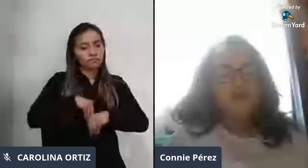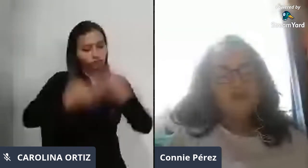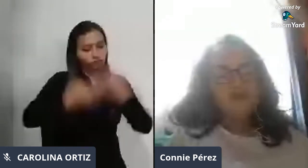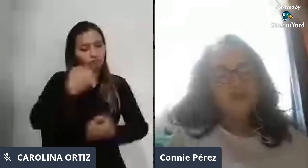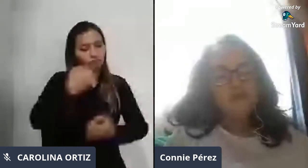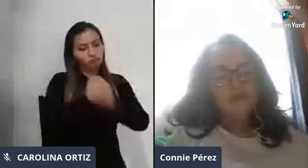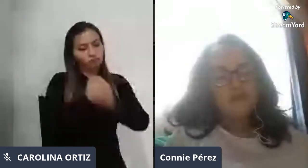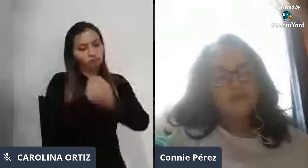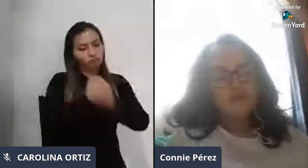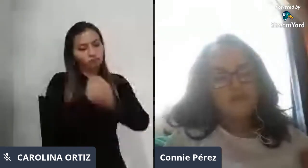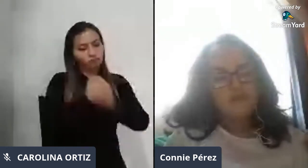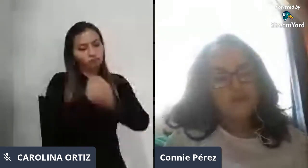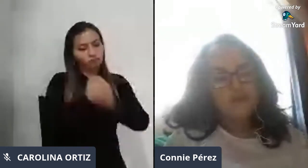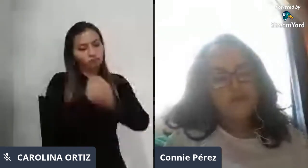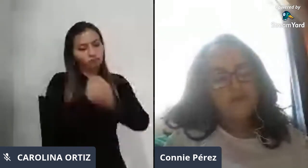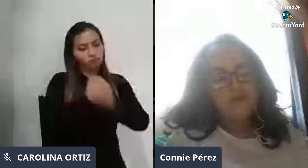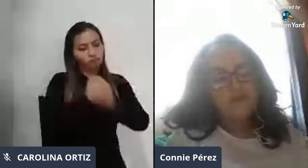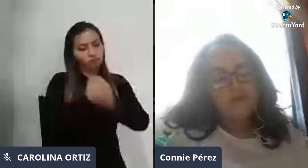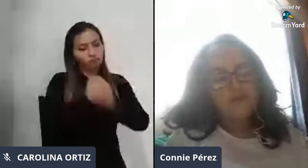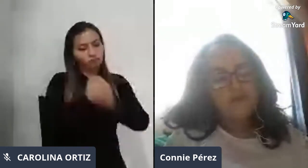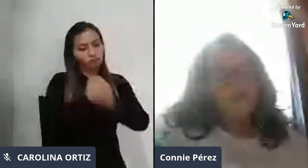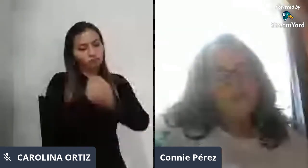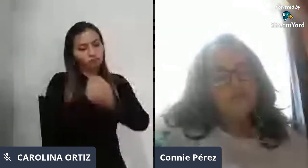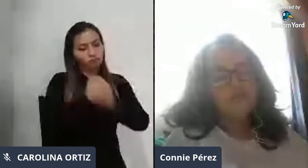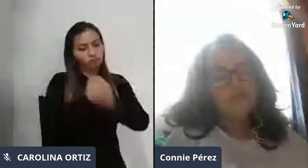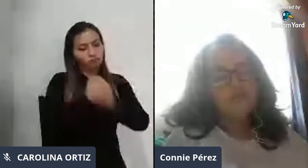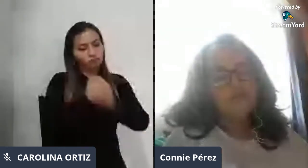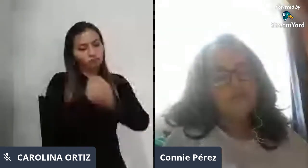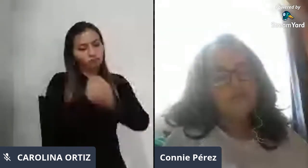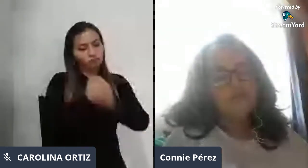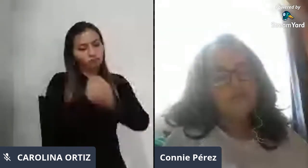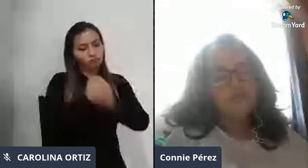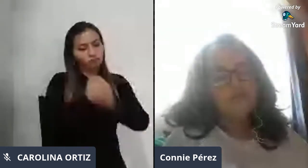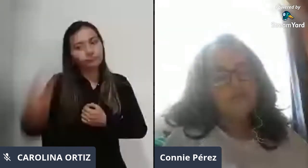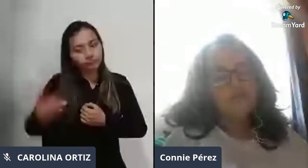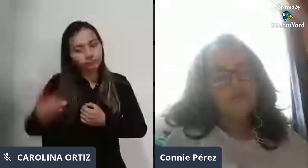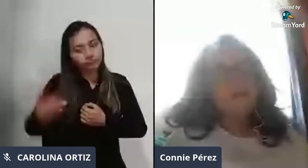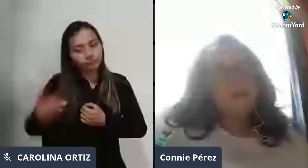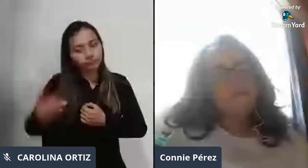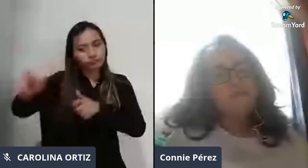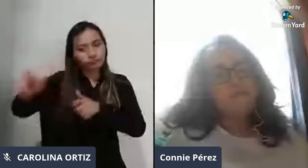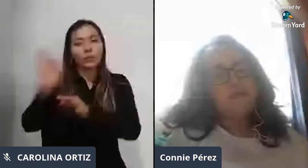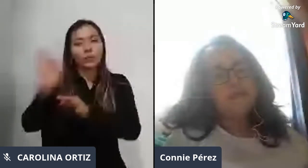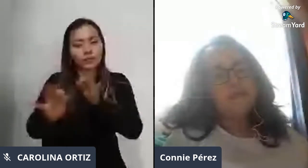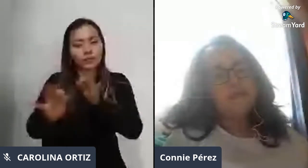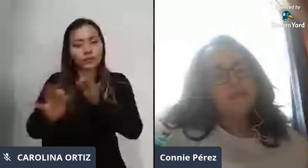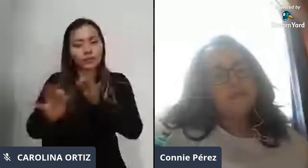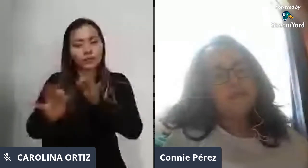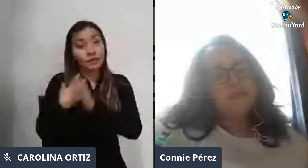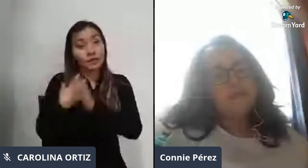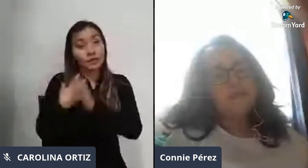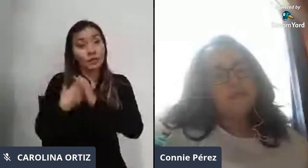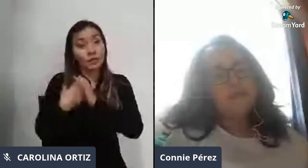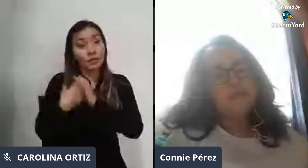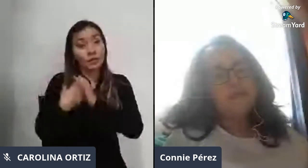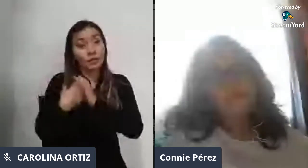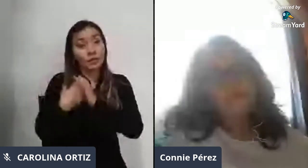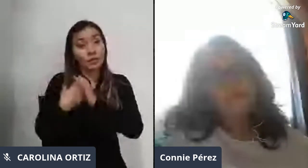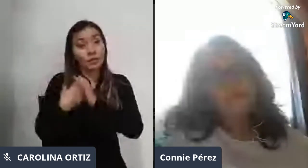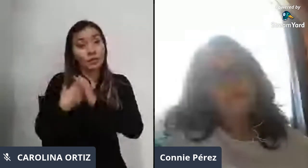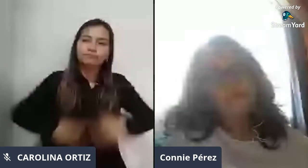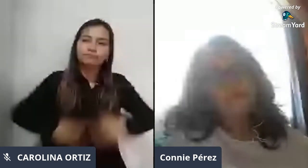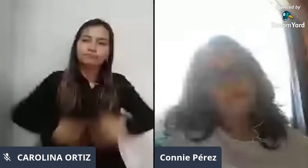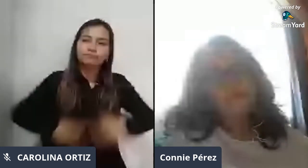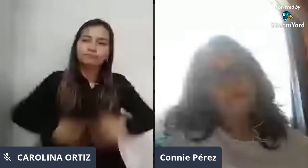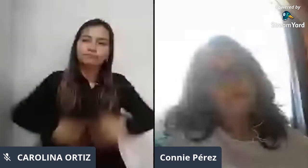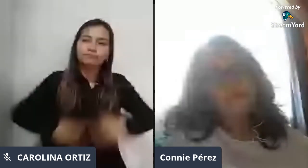espacios de cuidado y cocuidado, y también hacia afuera, espacios dinámicos de